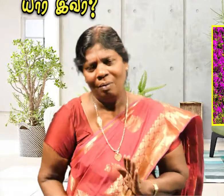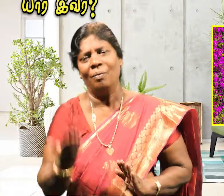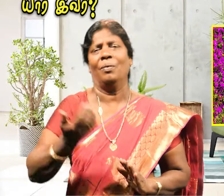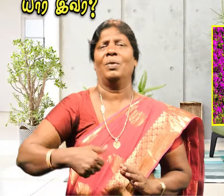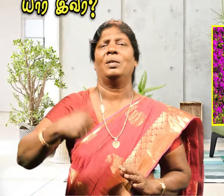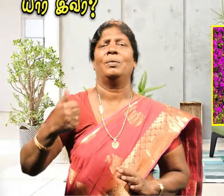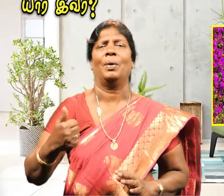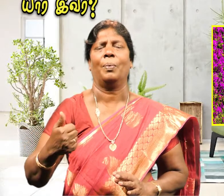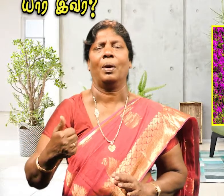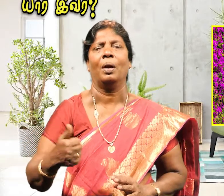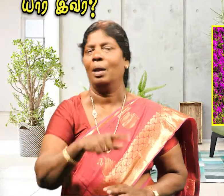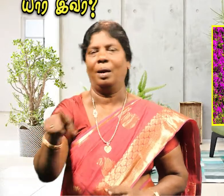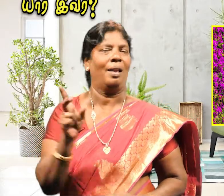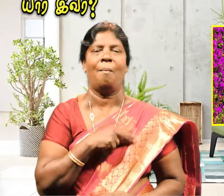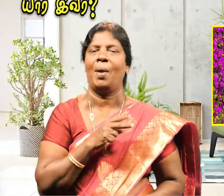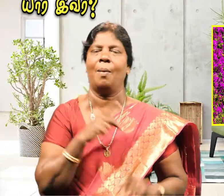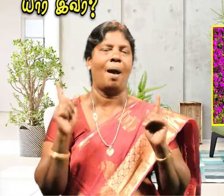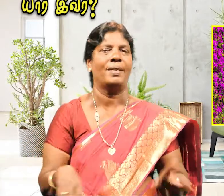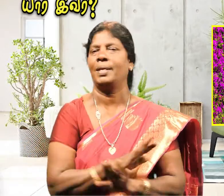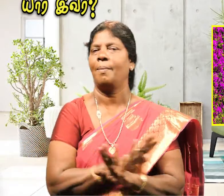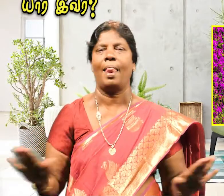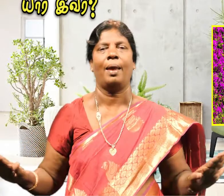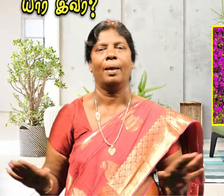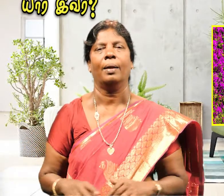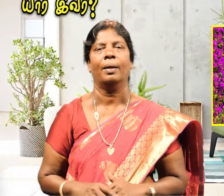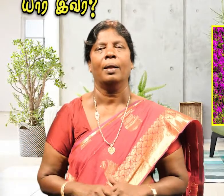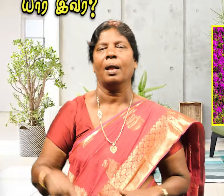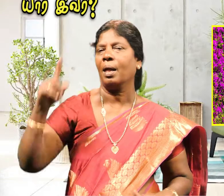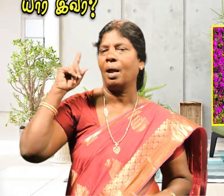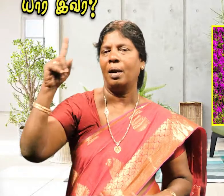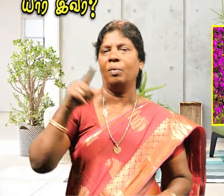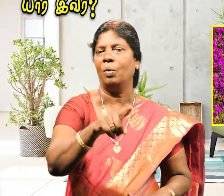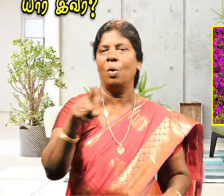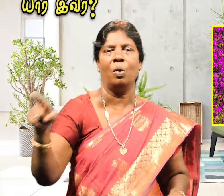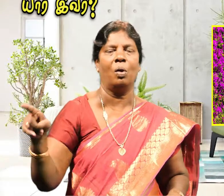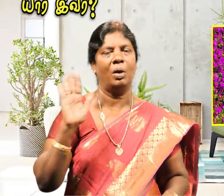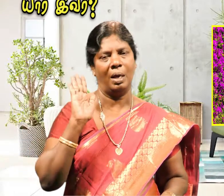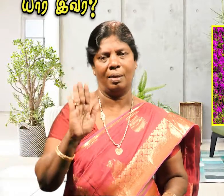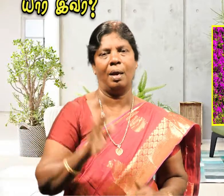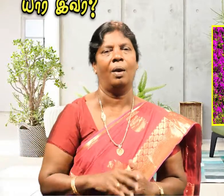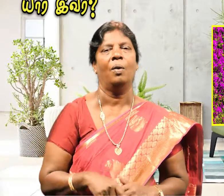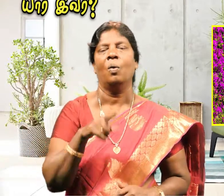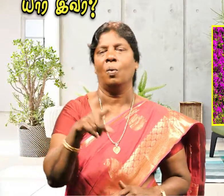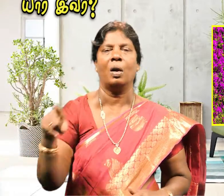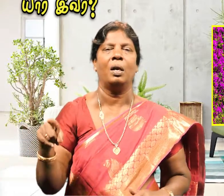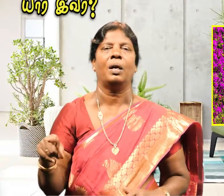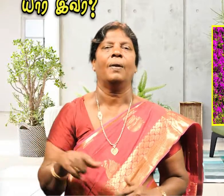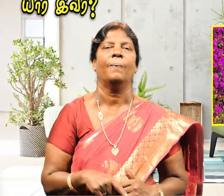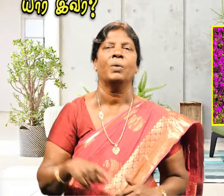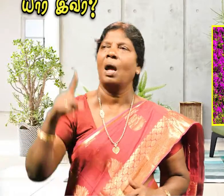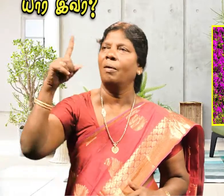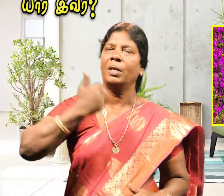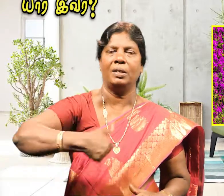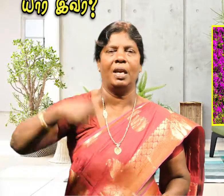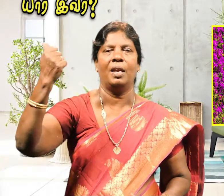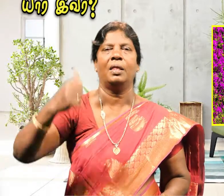இதிலிருந்து நான் மீண்டு வரப்போகிறேன், நீங்கள் பயப்பட வேண்டிய அவசியம் இல்லை. கடவுள் உங்களோடு இருப்பாரானால் உங்களுக்கு